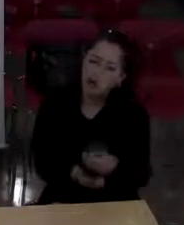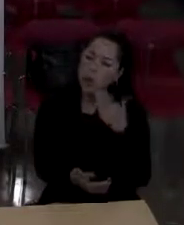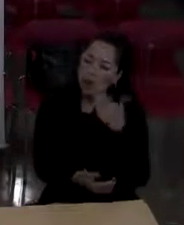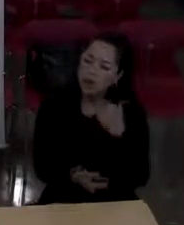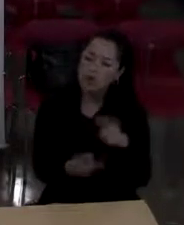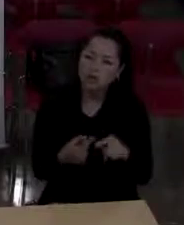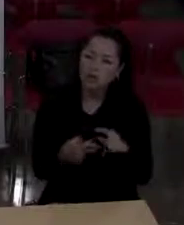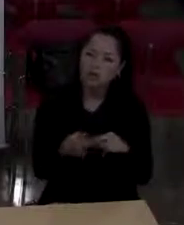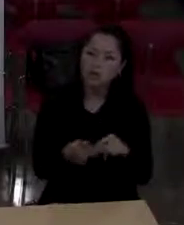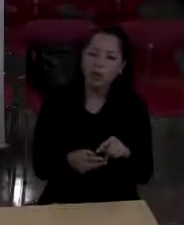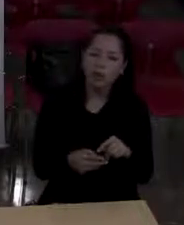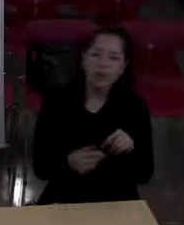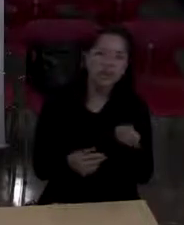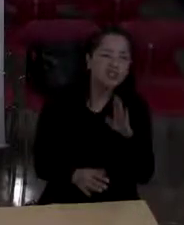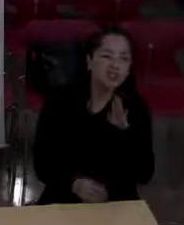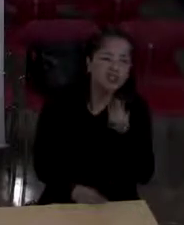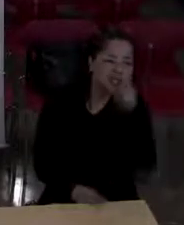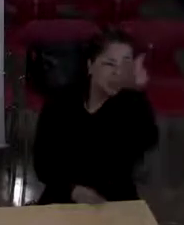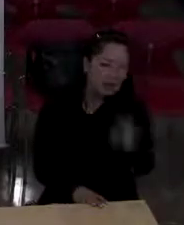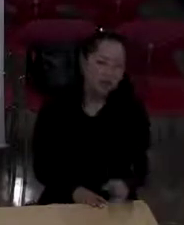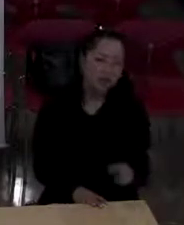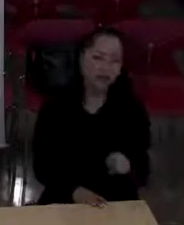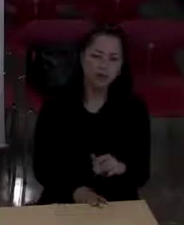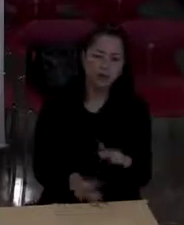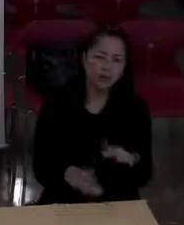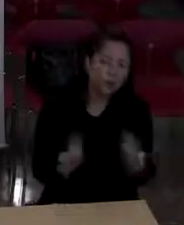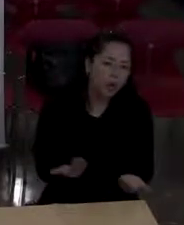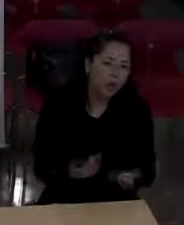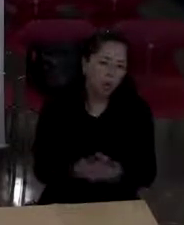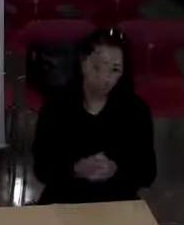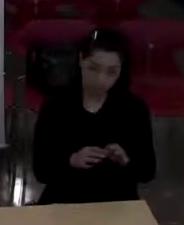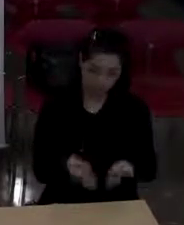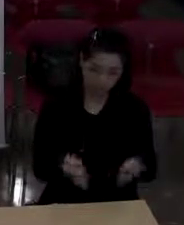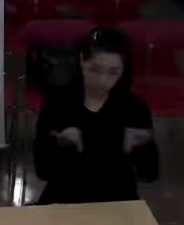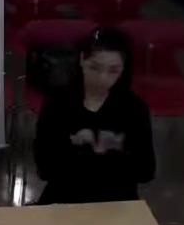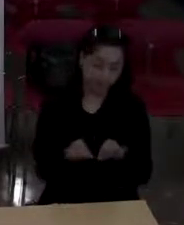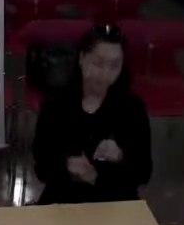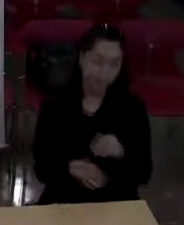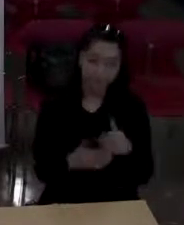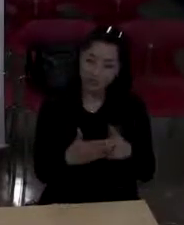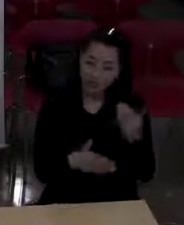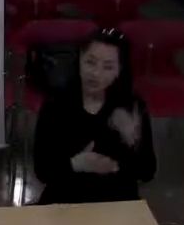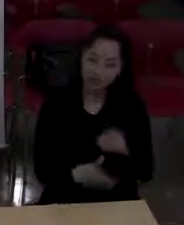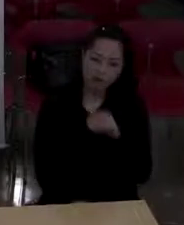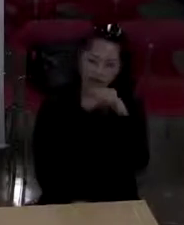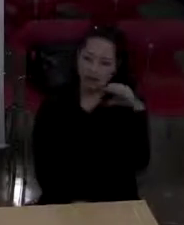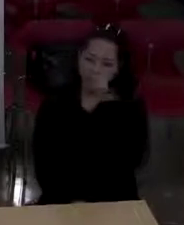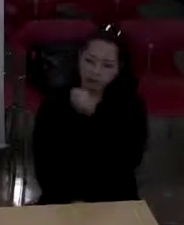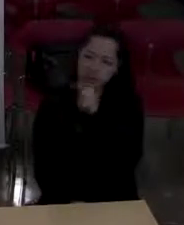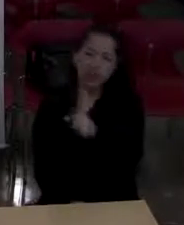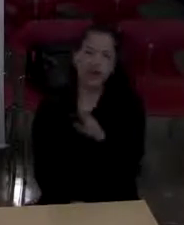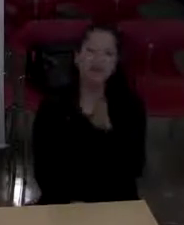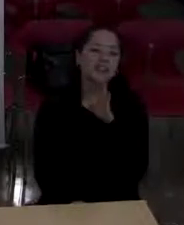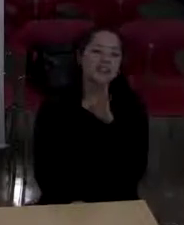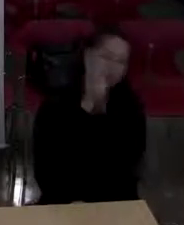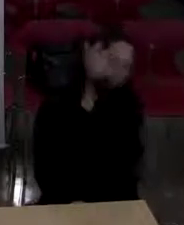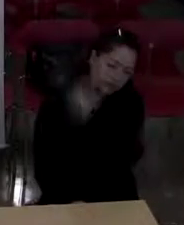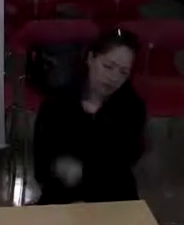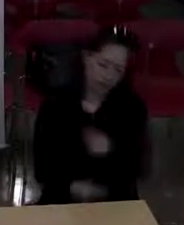ya tengo esos 2 primeros elementos, miro a ver cómo lo digo, a quién se lo digo y en qué tono se lo digo.